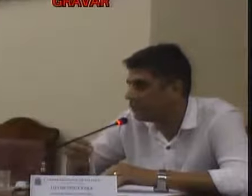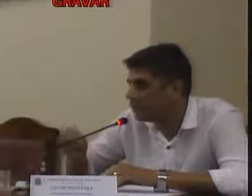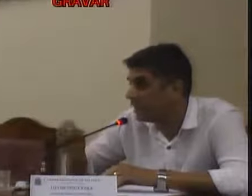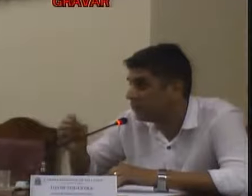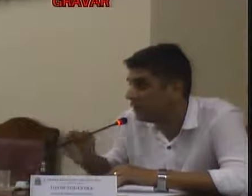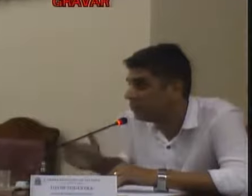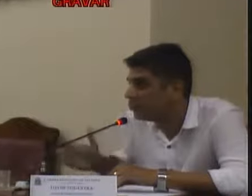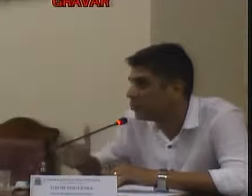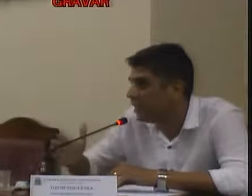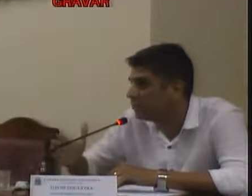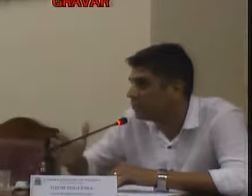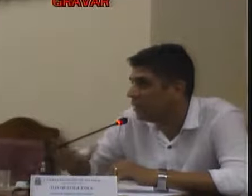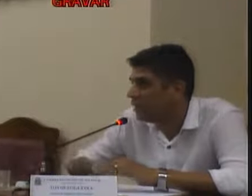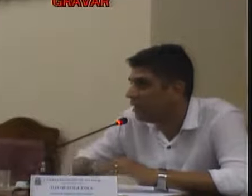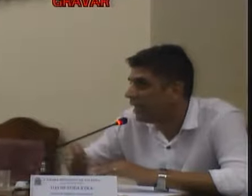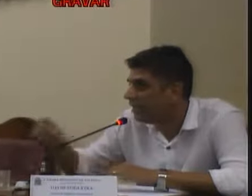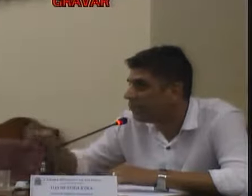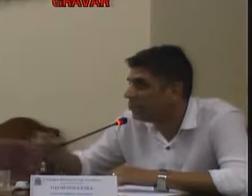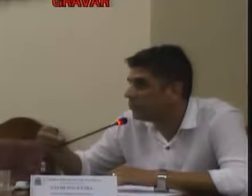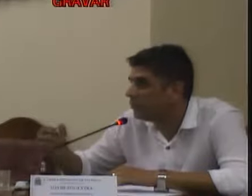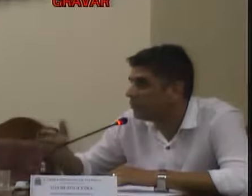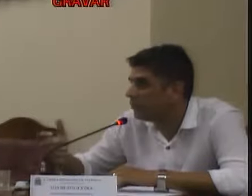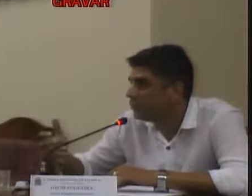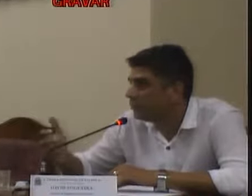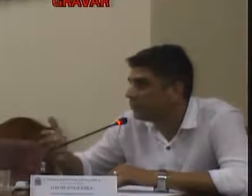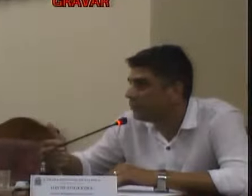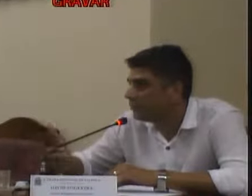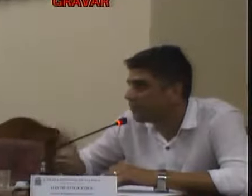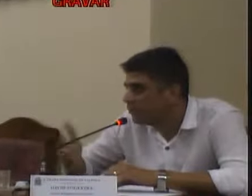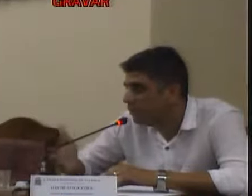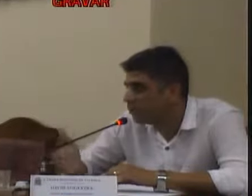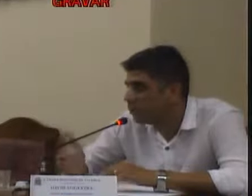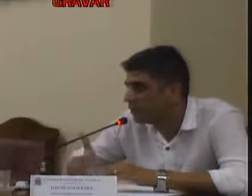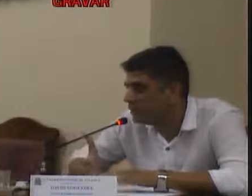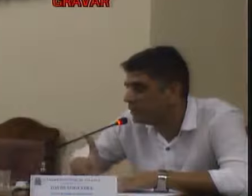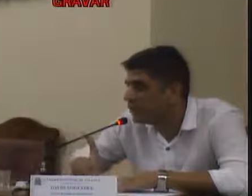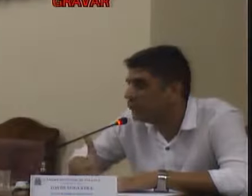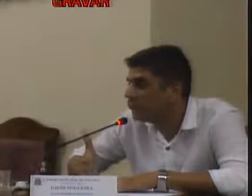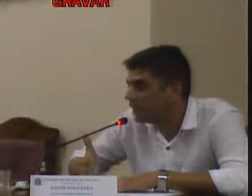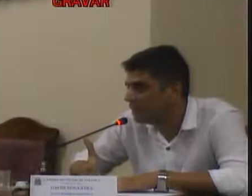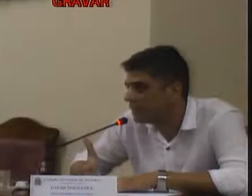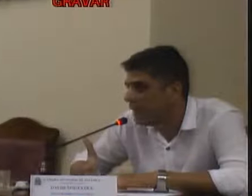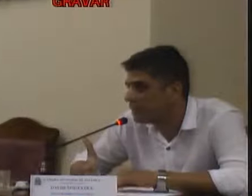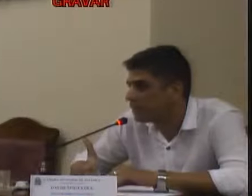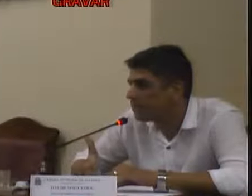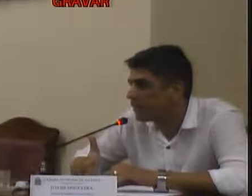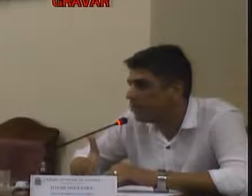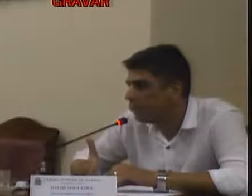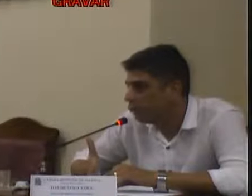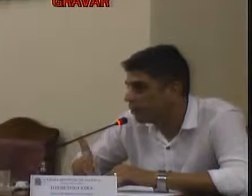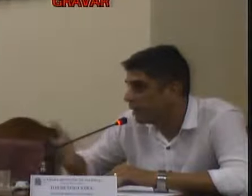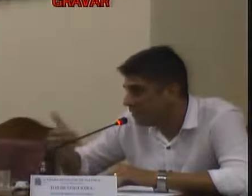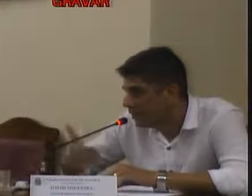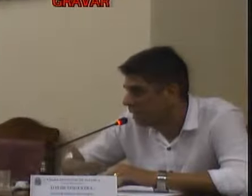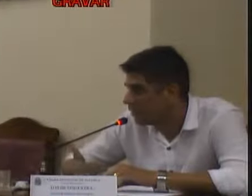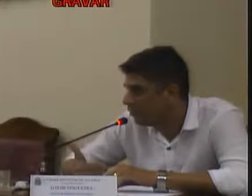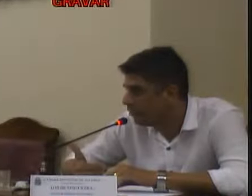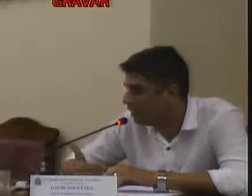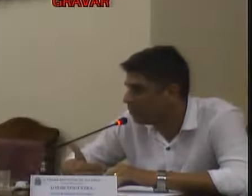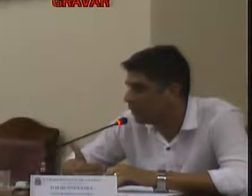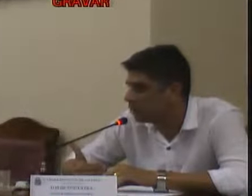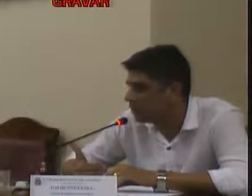aplicação de bloquete, aquele ali do Coroados, ele está ali há quanto tempo e não dá problema, então vamos torcer e vamos fiscalizar. Eu vou trazer a minha